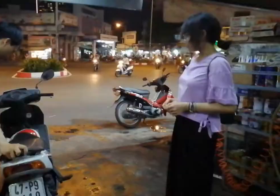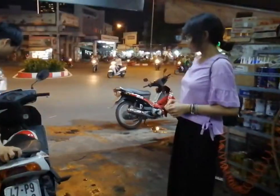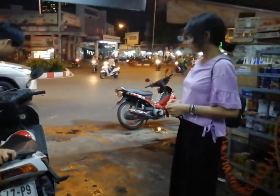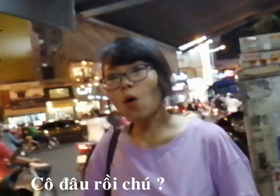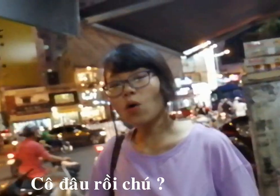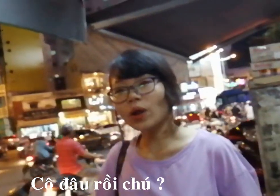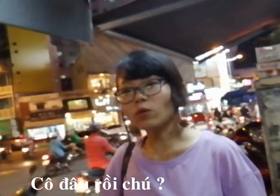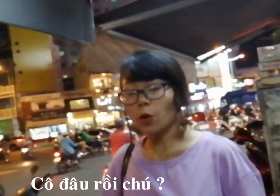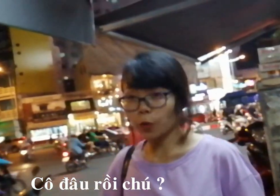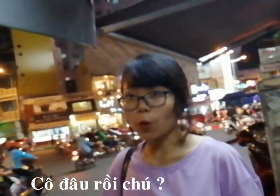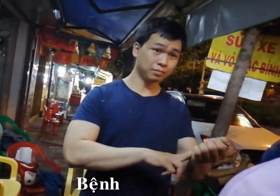Cô đâu rồi chú?